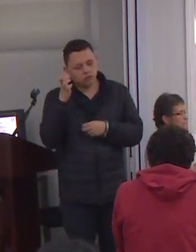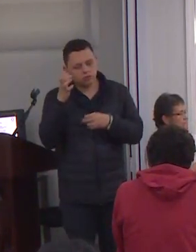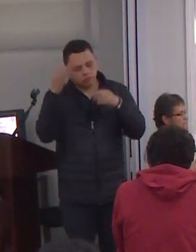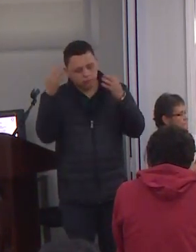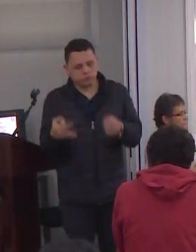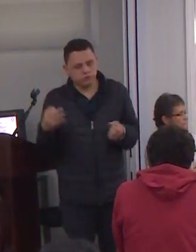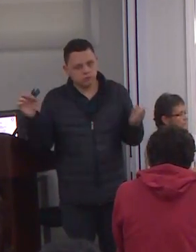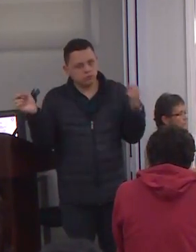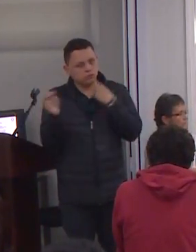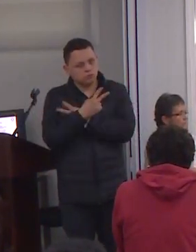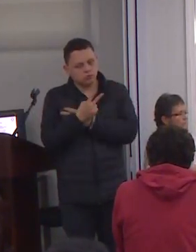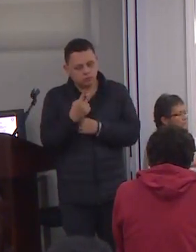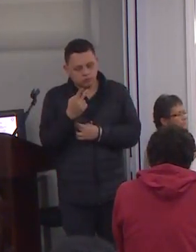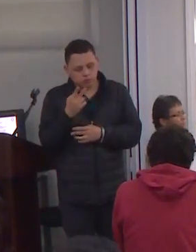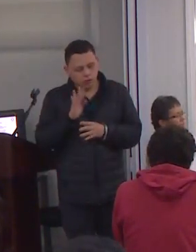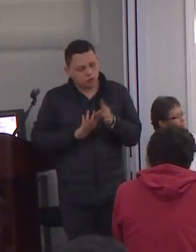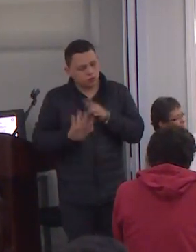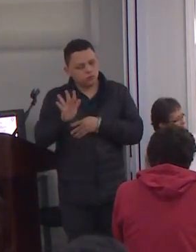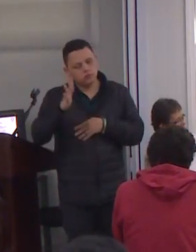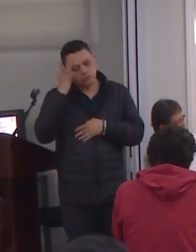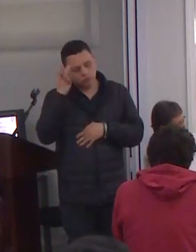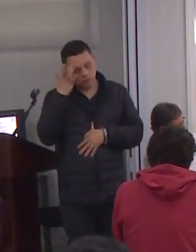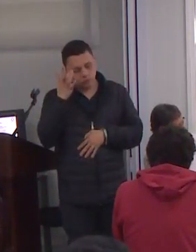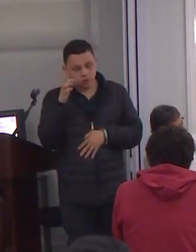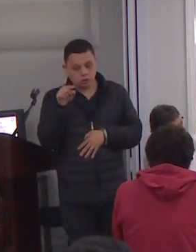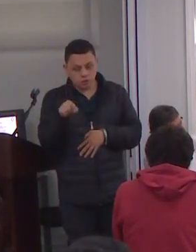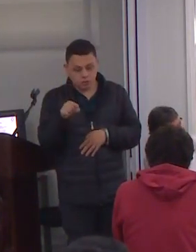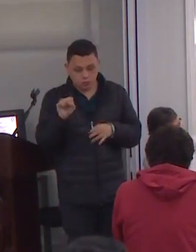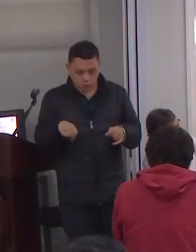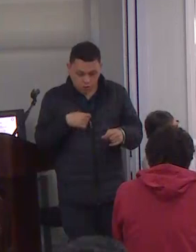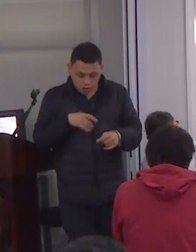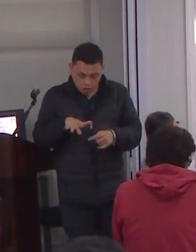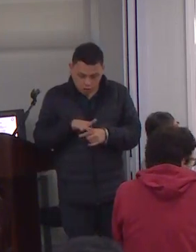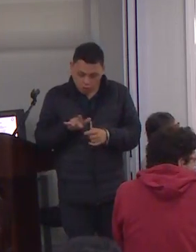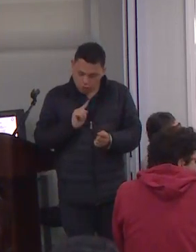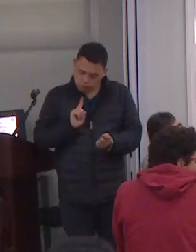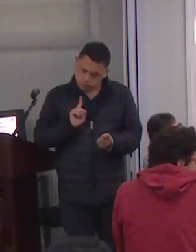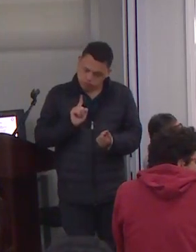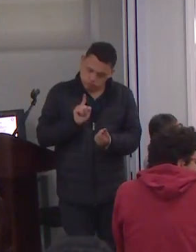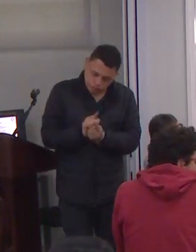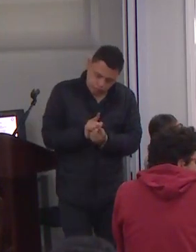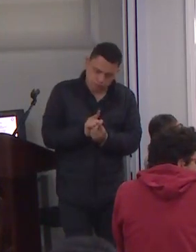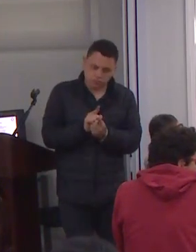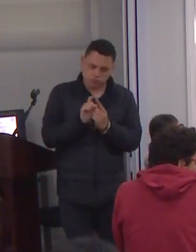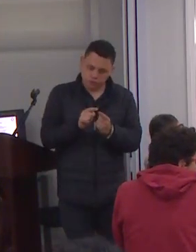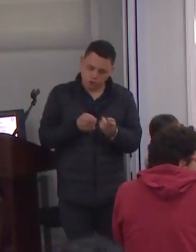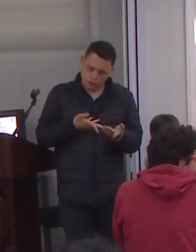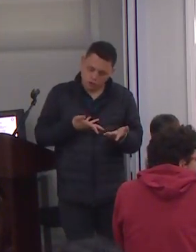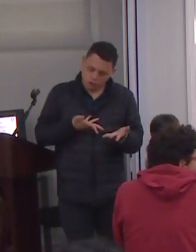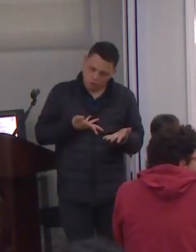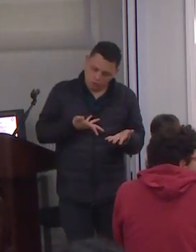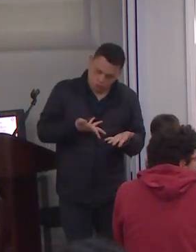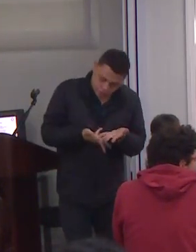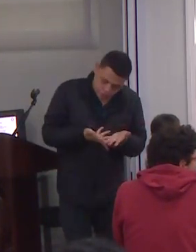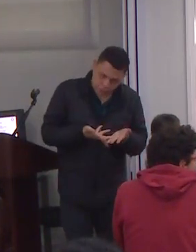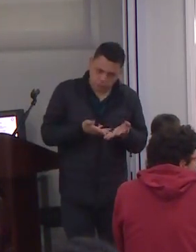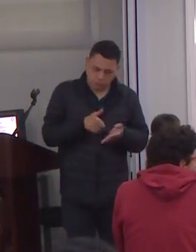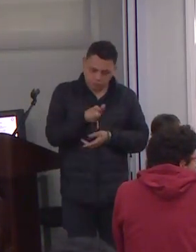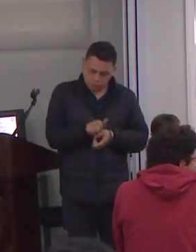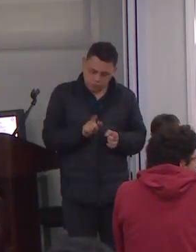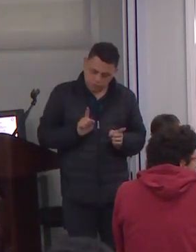realmente y en esencia porque a la hora de intervenir a la persona de acercarse a la persona